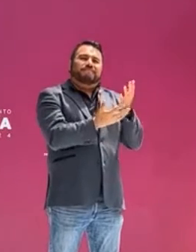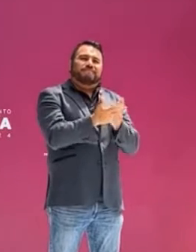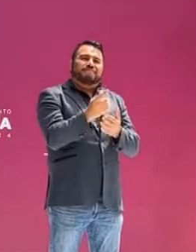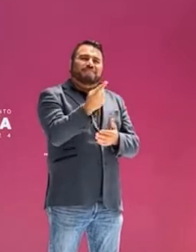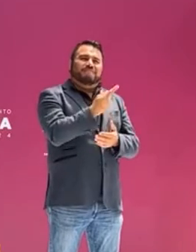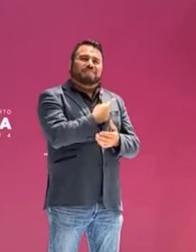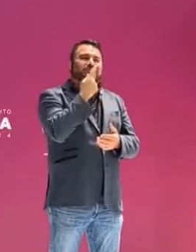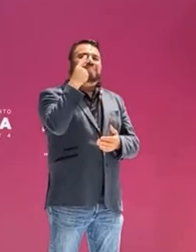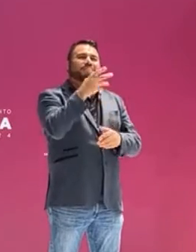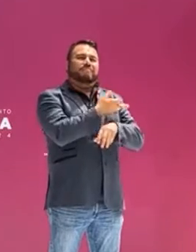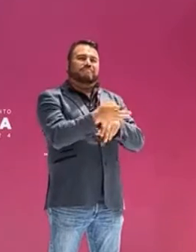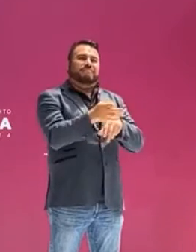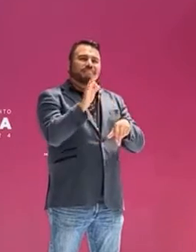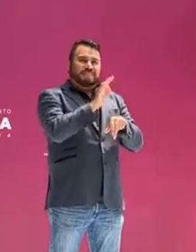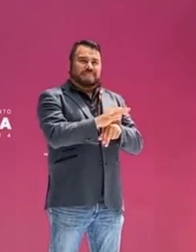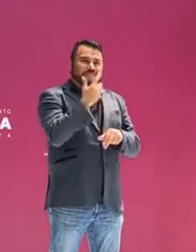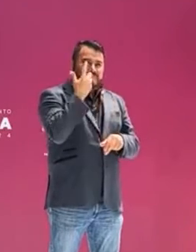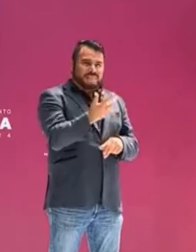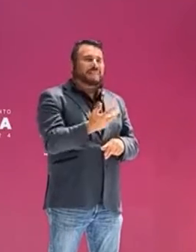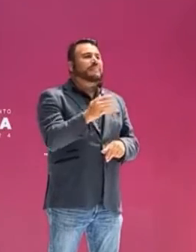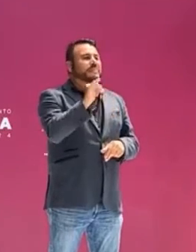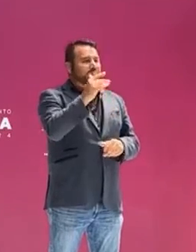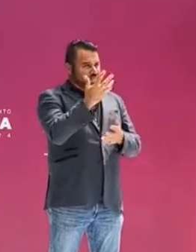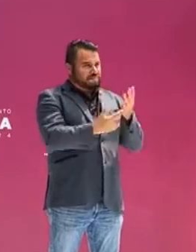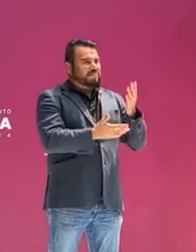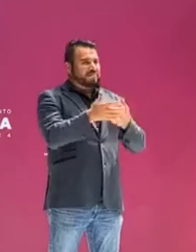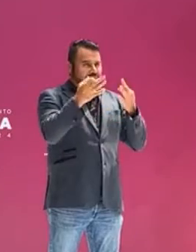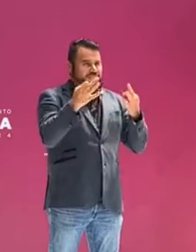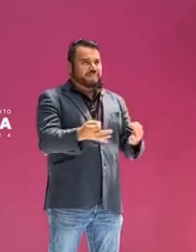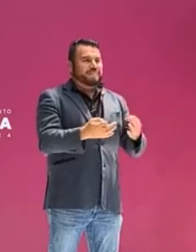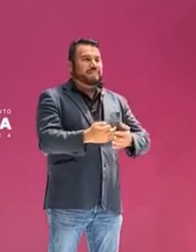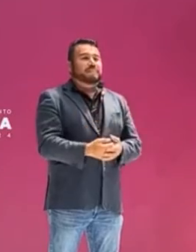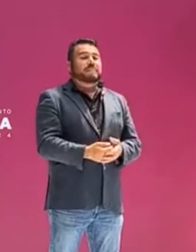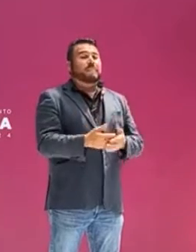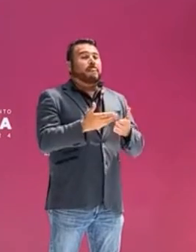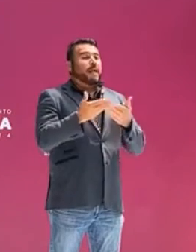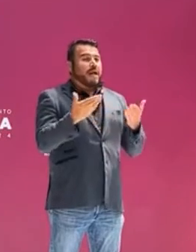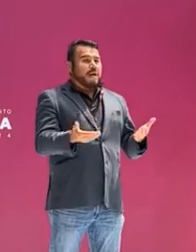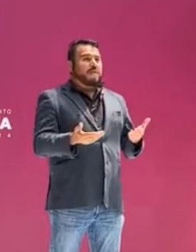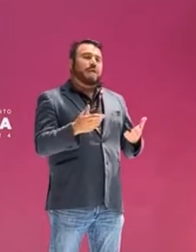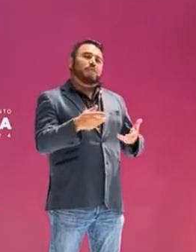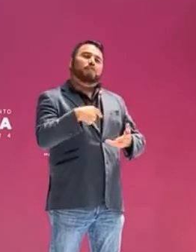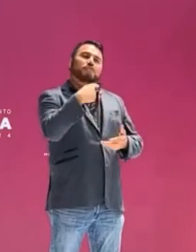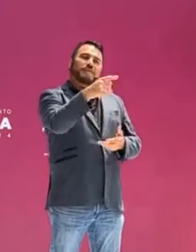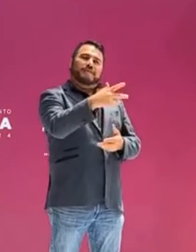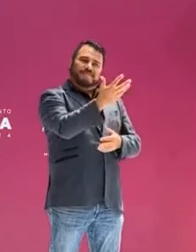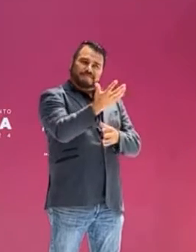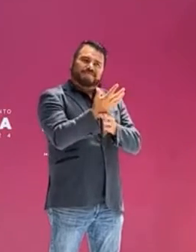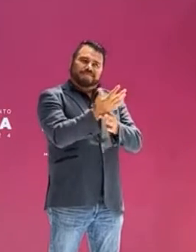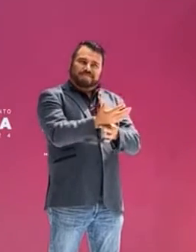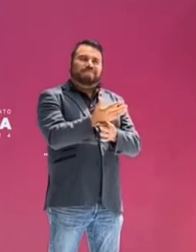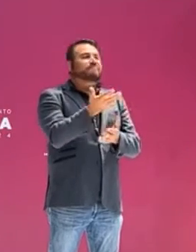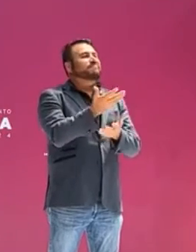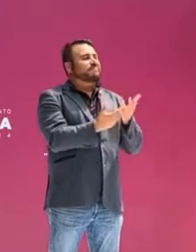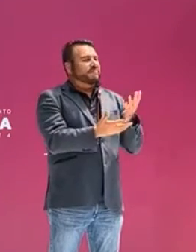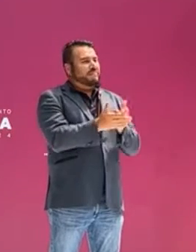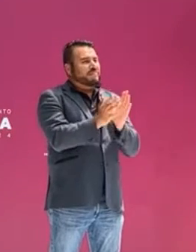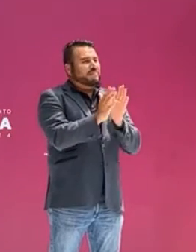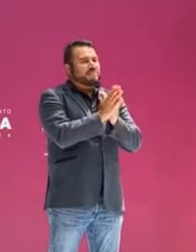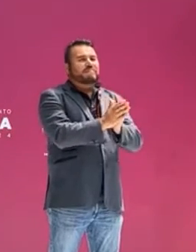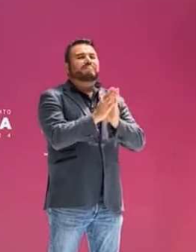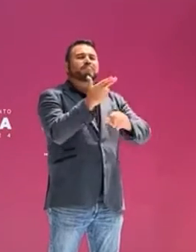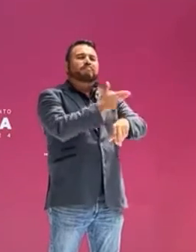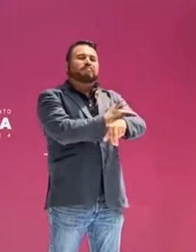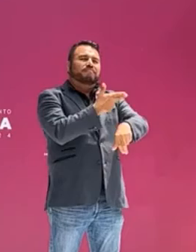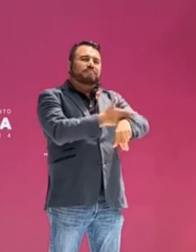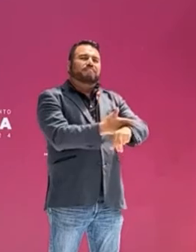familia, sea realidad. Ahora está la pelota de su lado, usen honesta y eficientemente